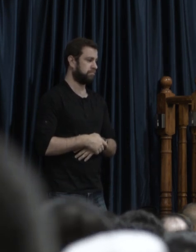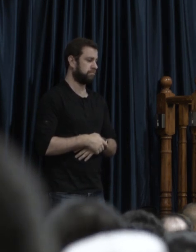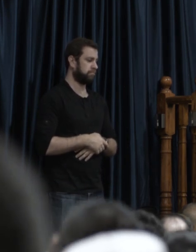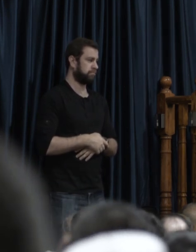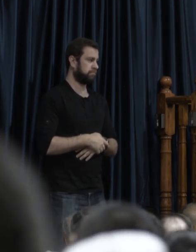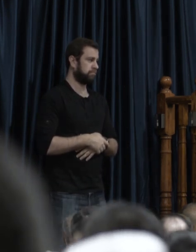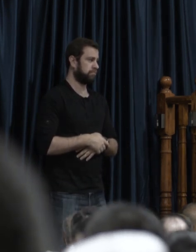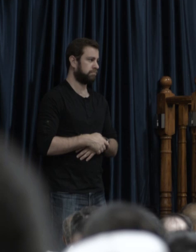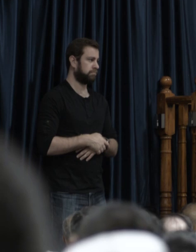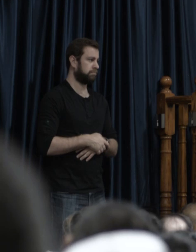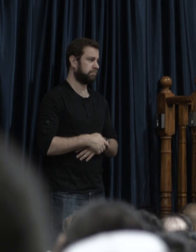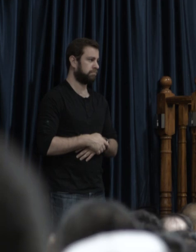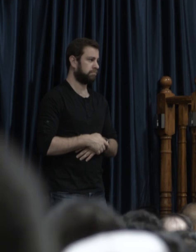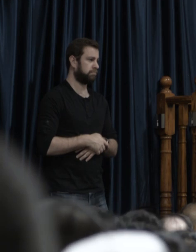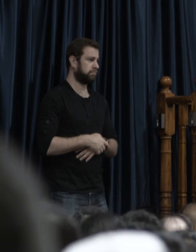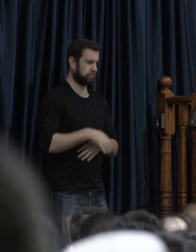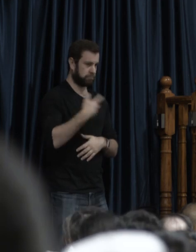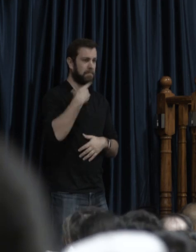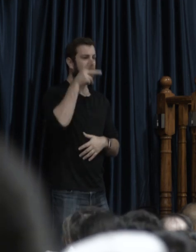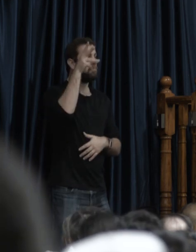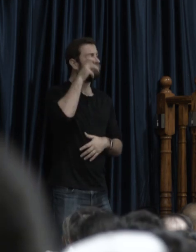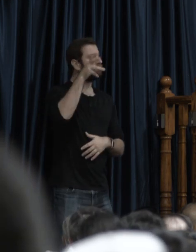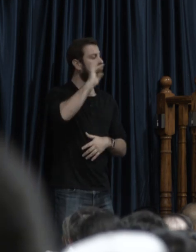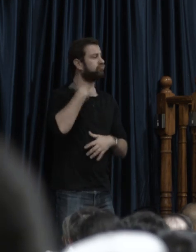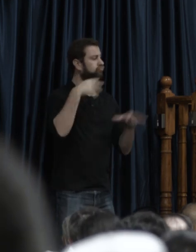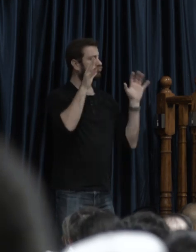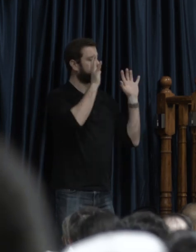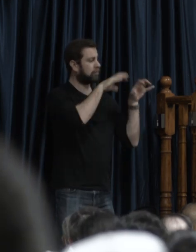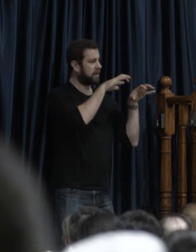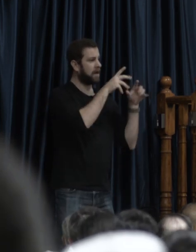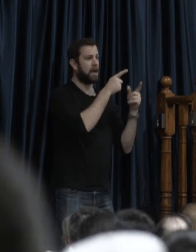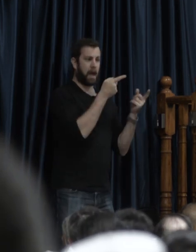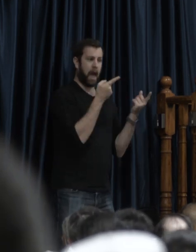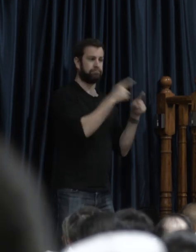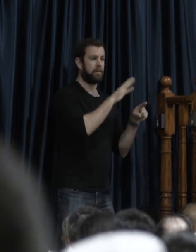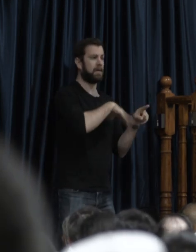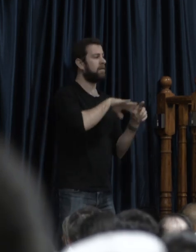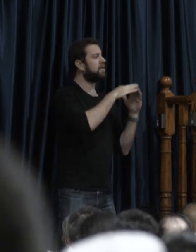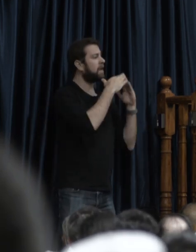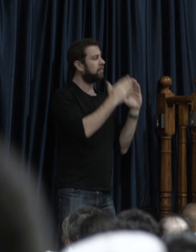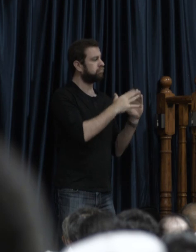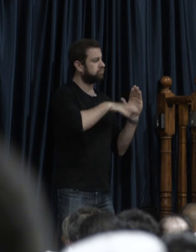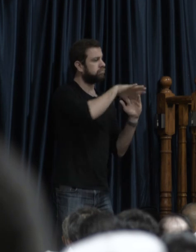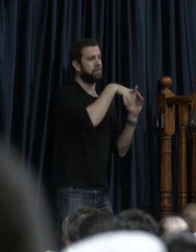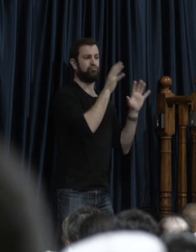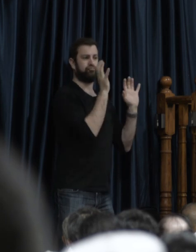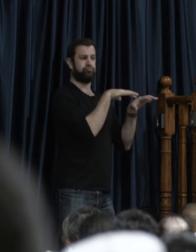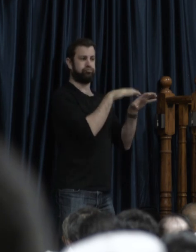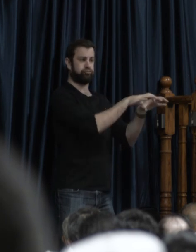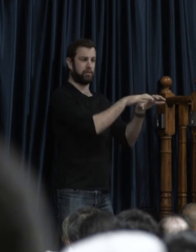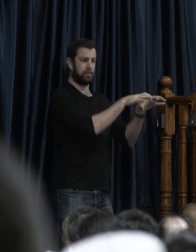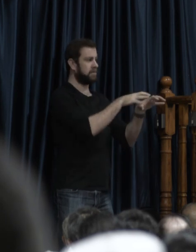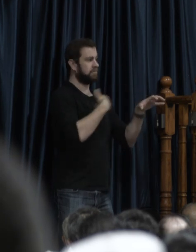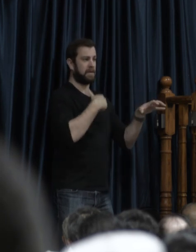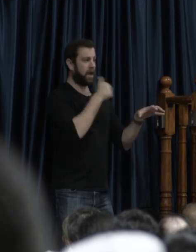صائمة I would hear that rain has come on a neighboring town, on a neighboring country. I don't